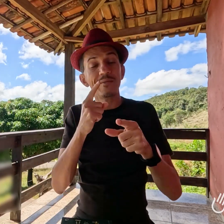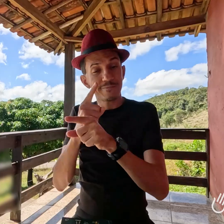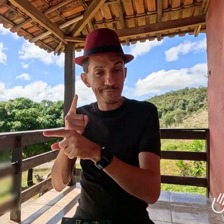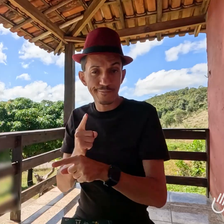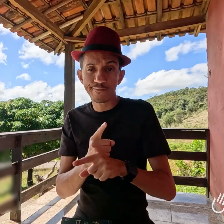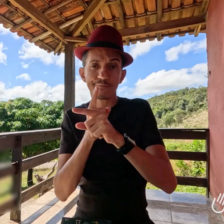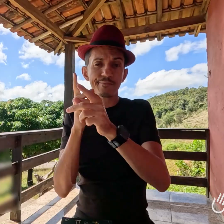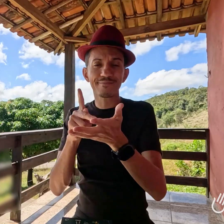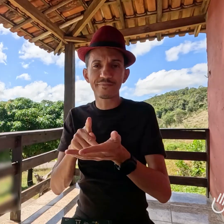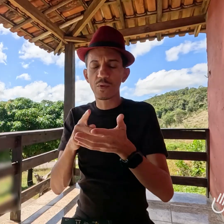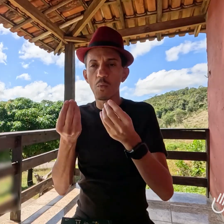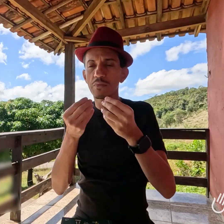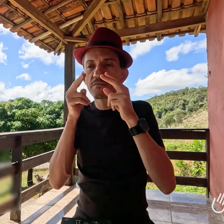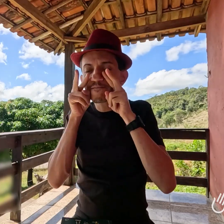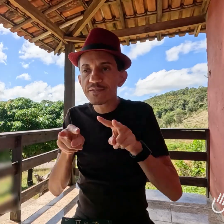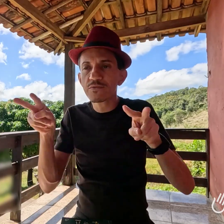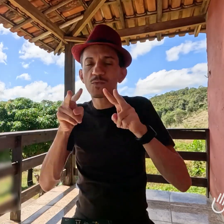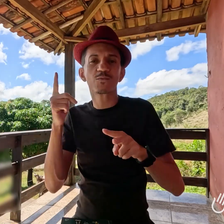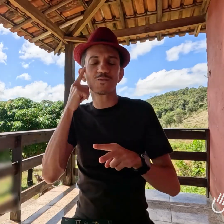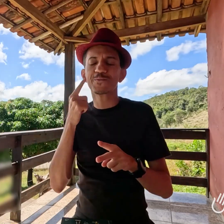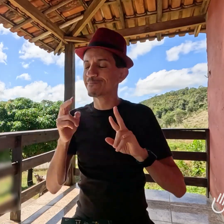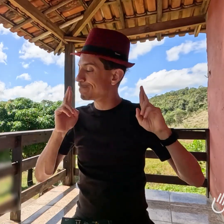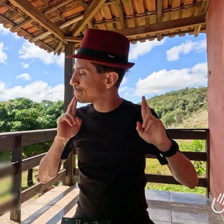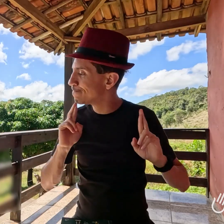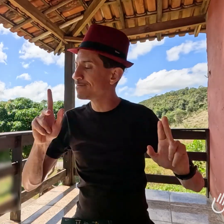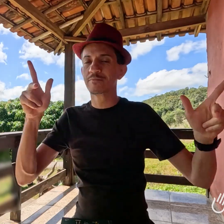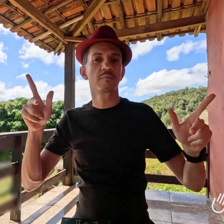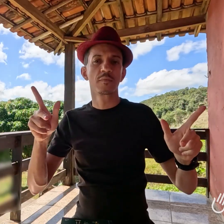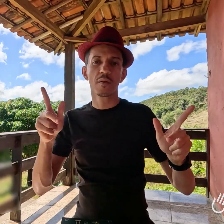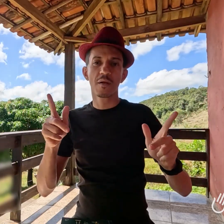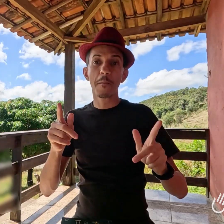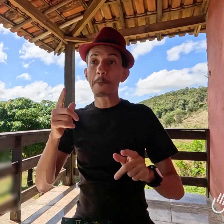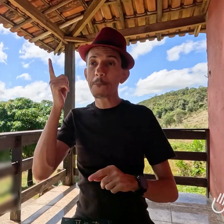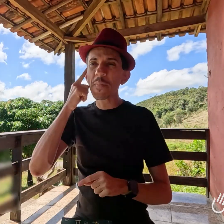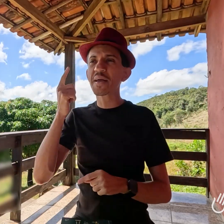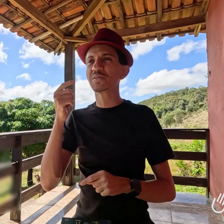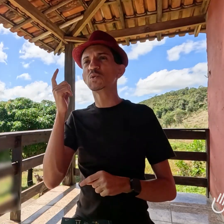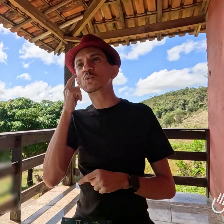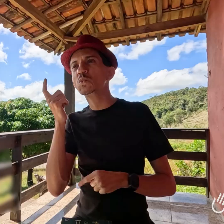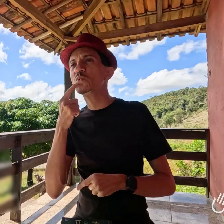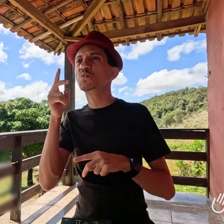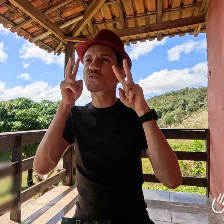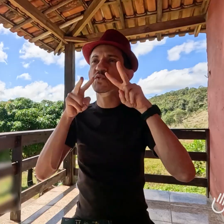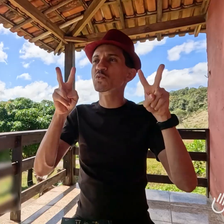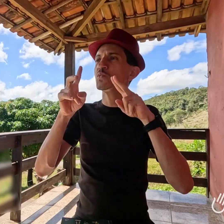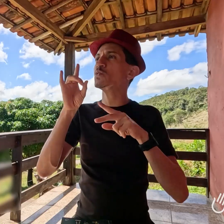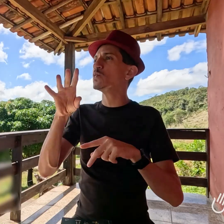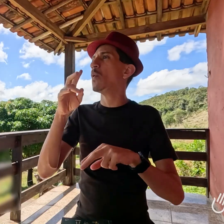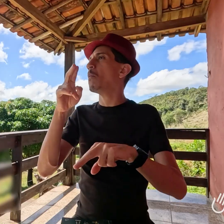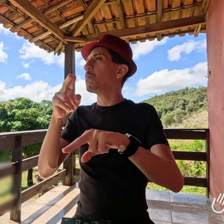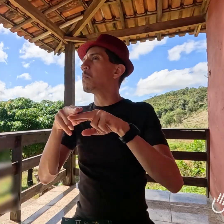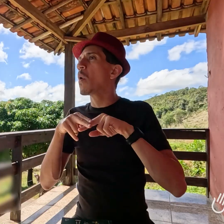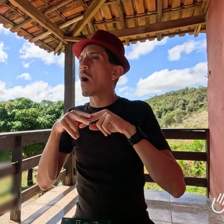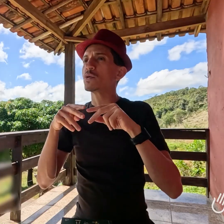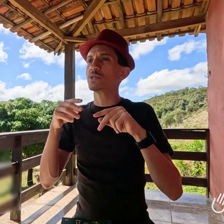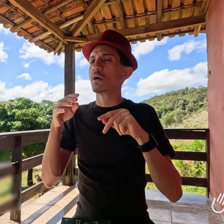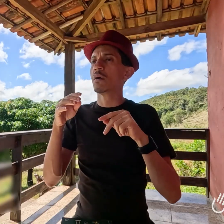semelhanças, as características dele. E mais do que isso, como que essa visualidade que os surdos têm